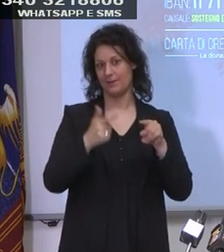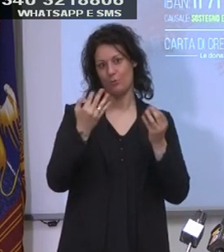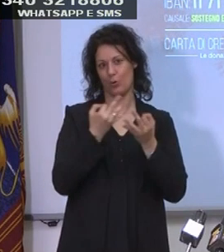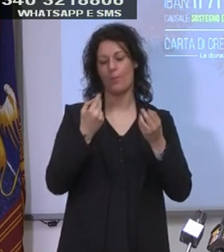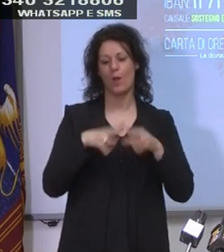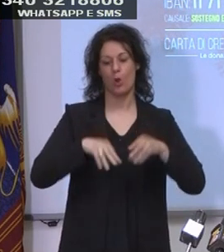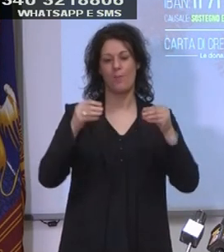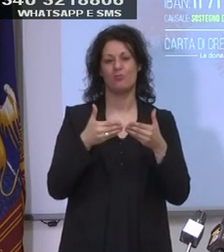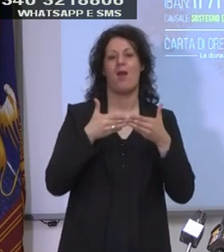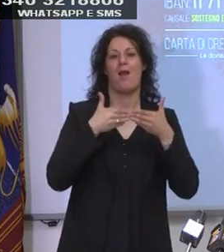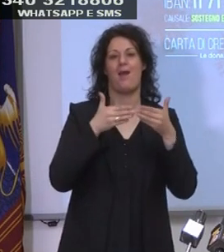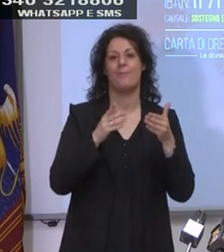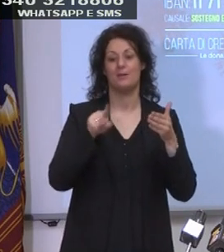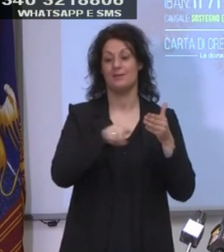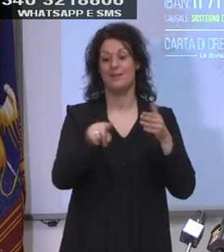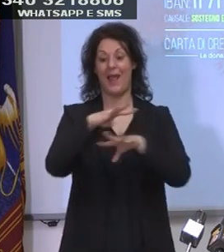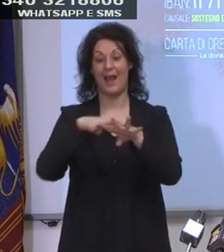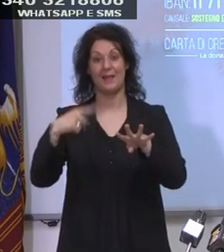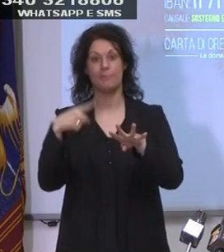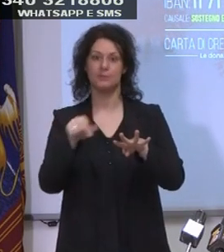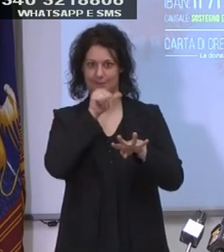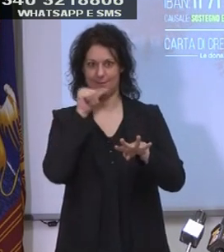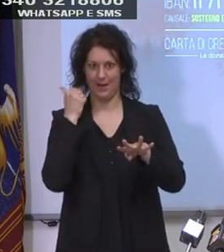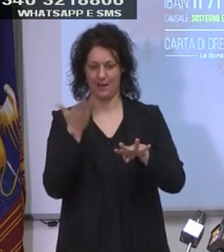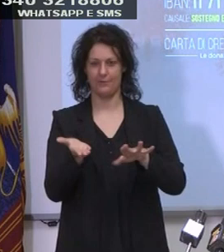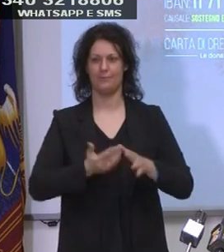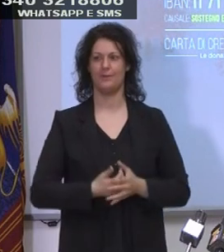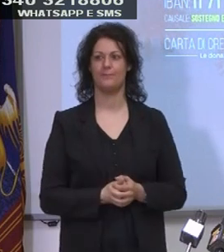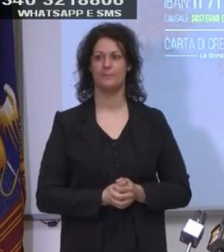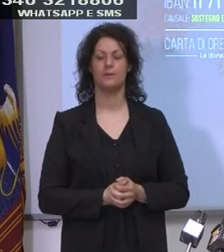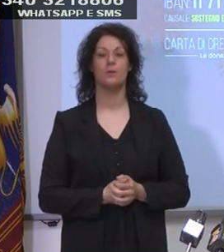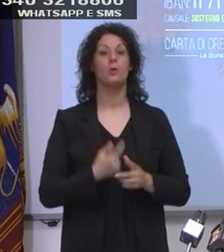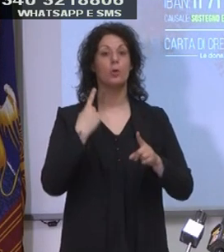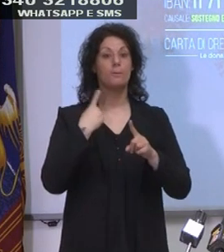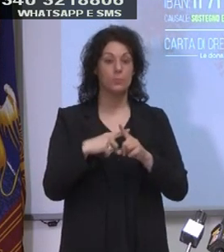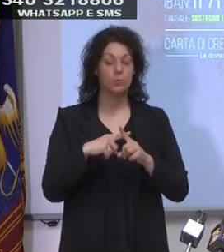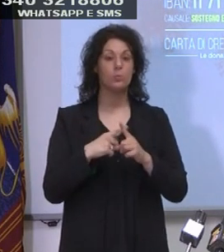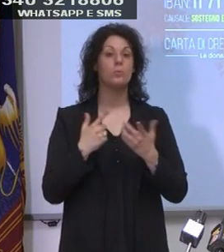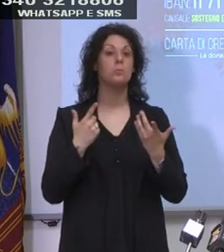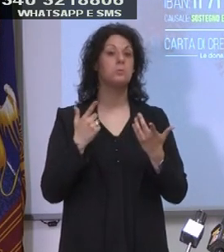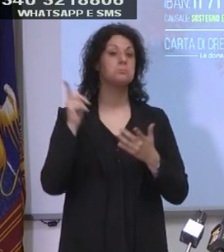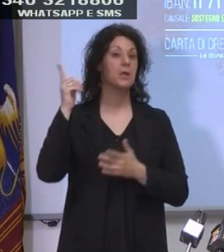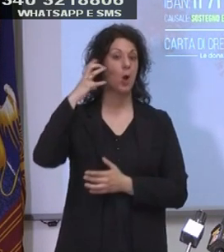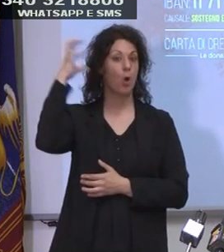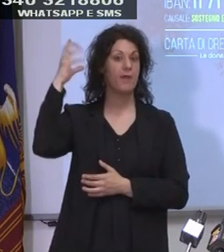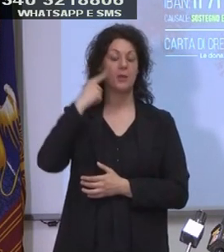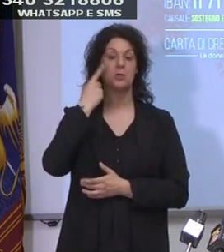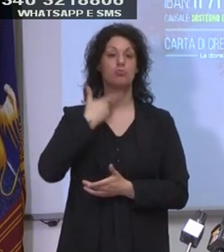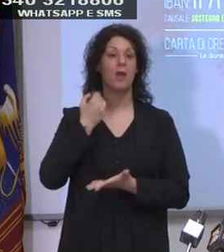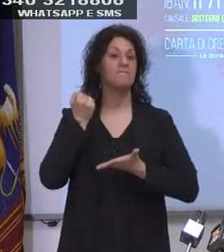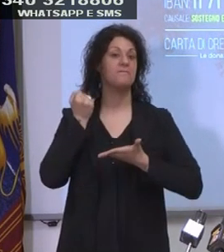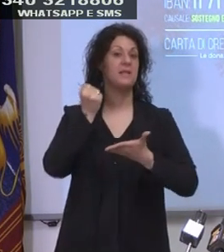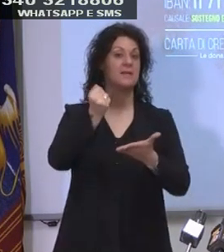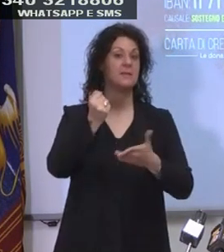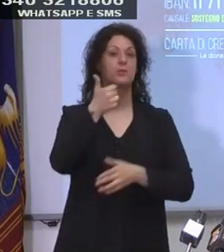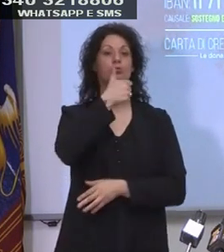che diventano fondamentali, e come si diceva insomma, visto che c'è questo finanziamento, si parla di 150 milioni per